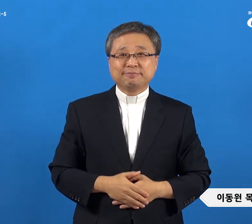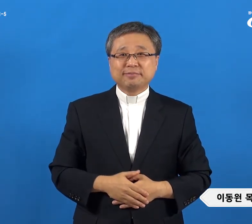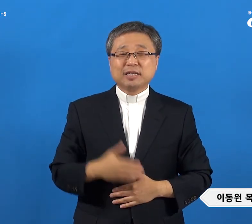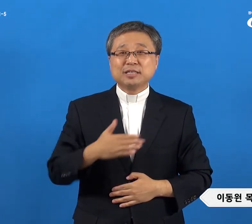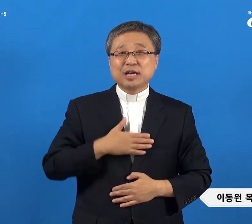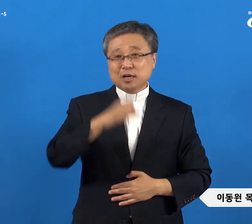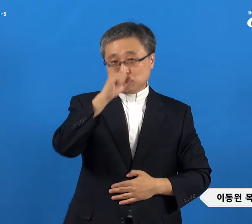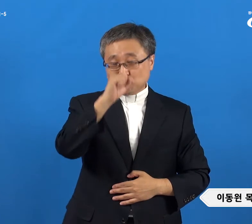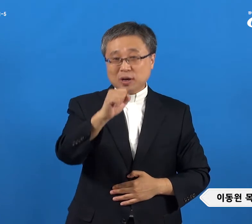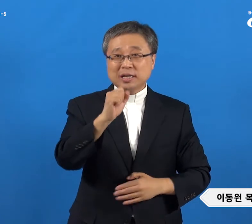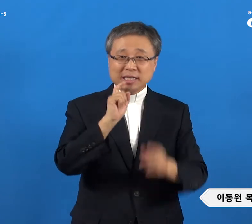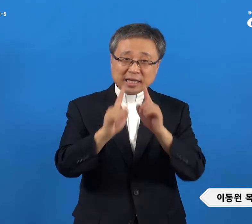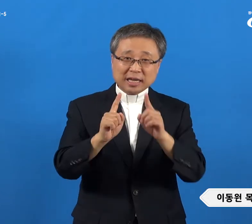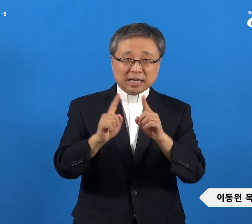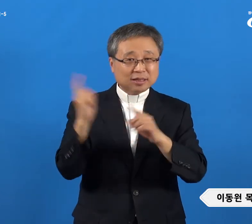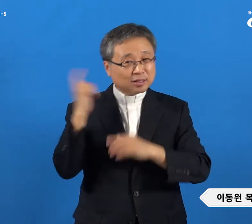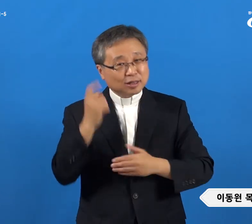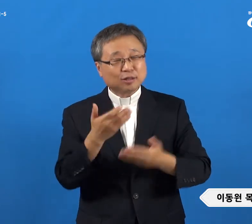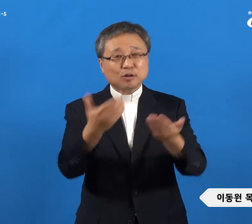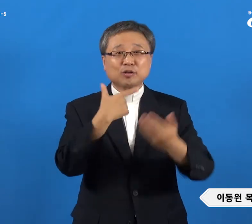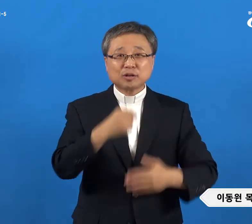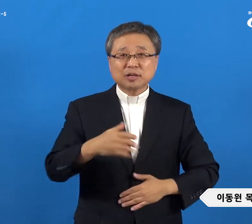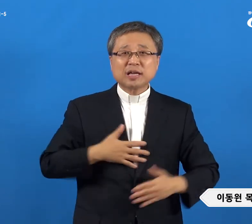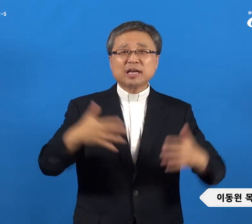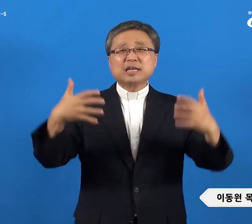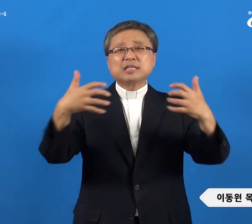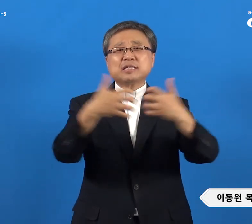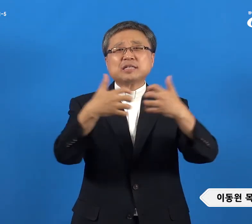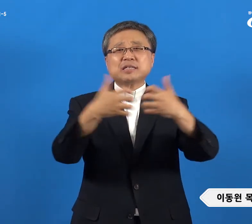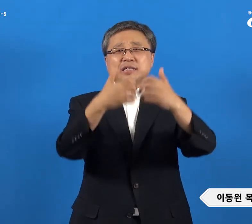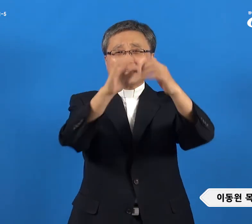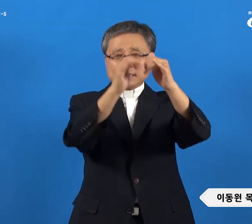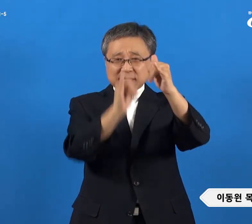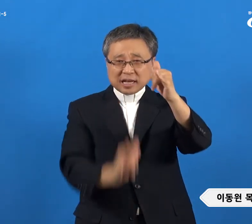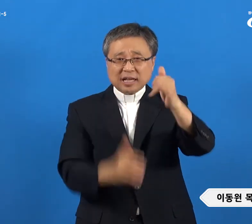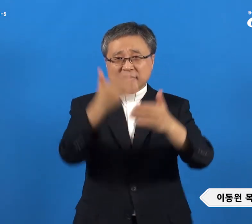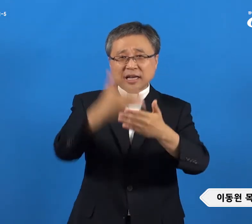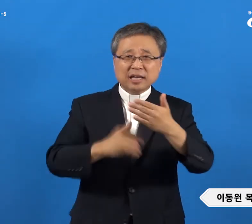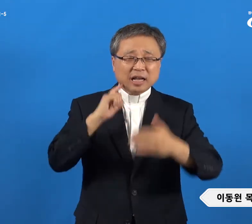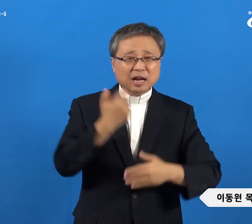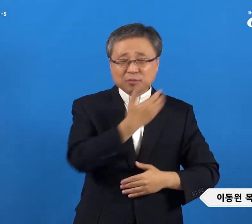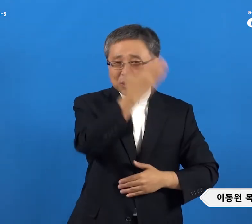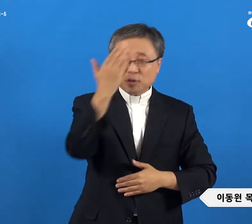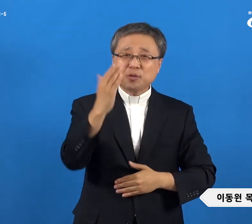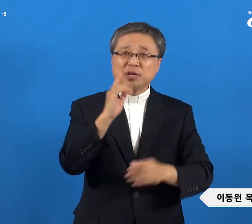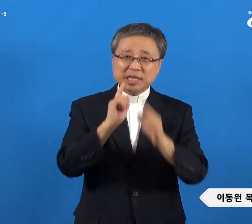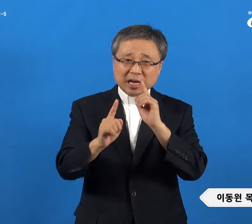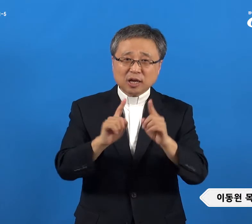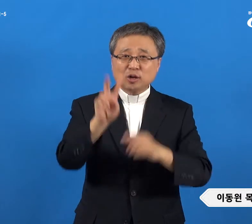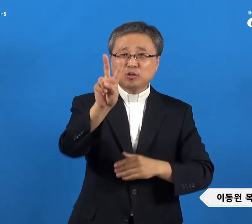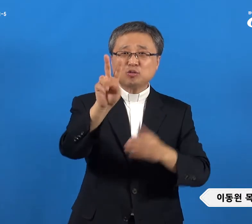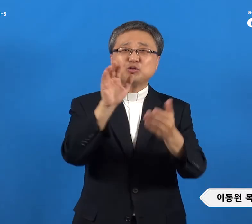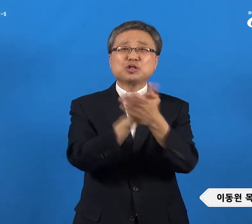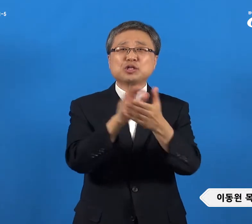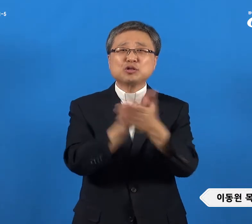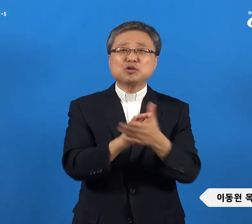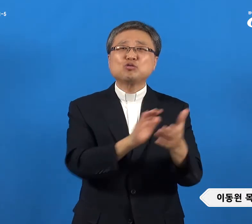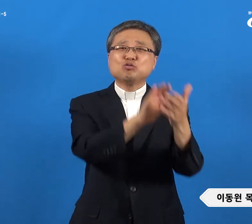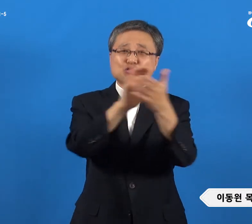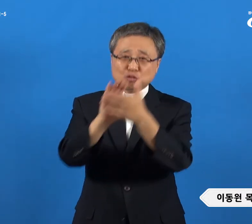제가 좋아하는 이야기를 들려드립니다. 전쟁사가 남긴 아름다운 이야기, 두 친구의 우정의 스토리.